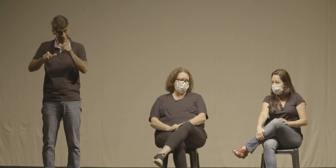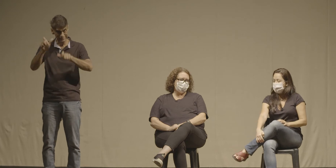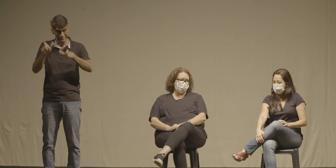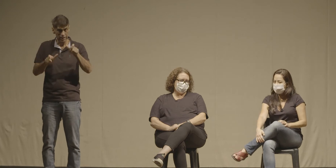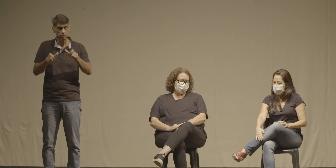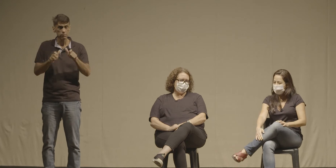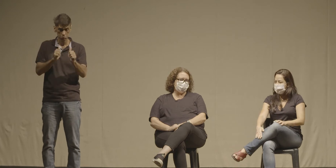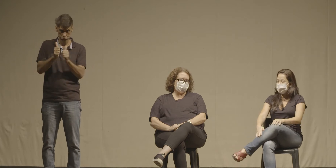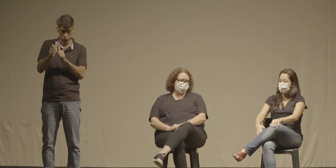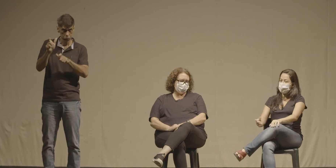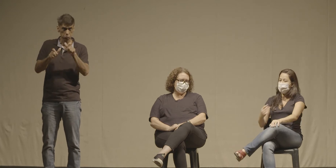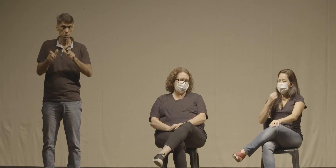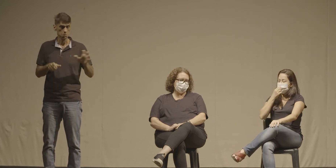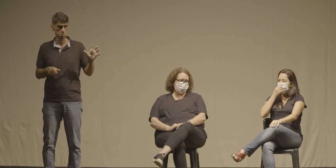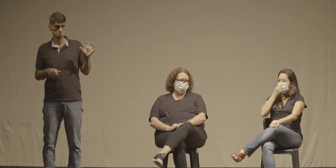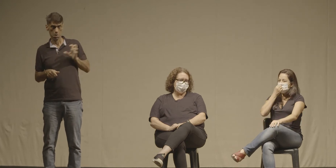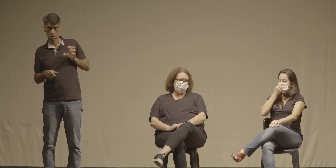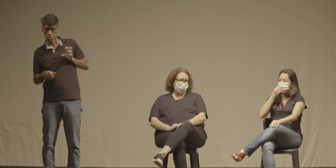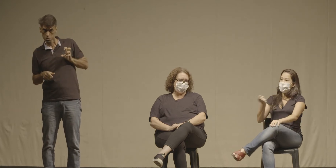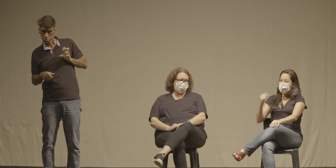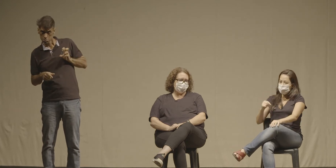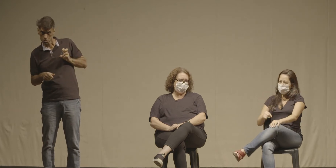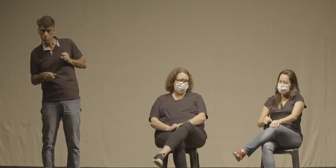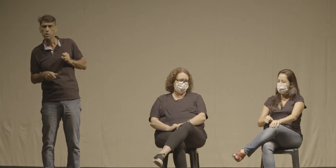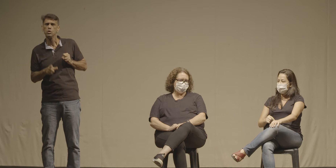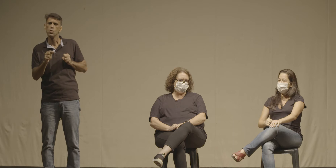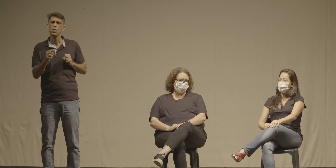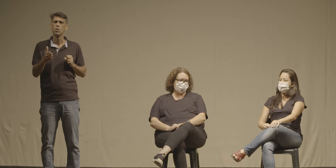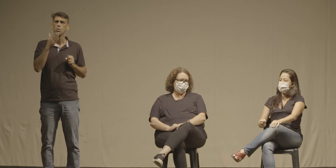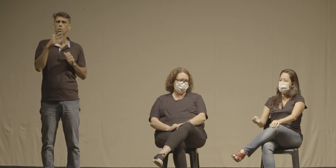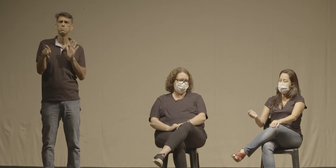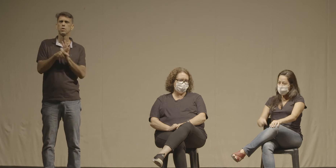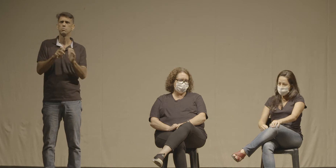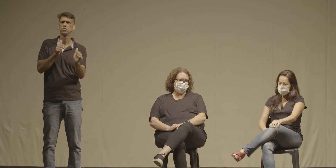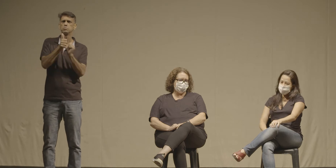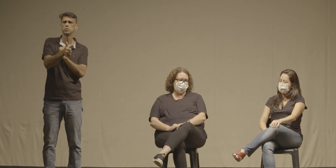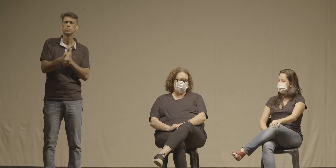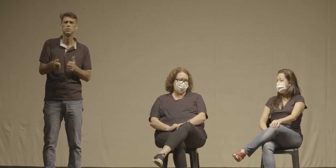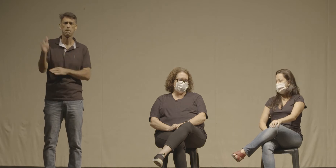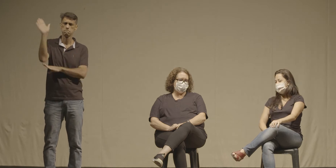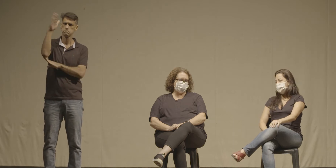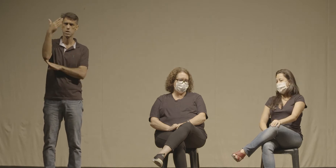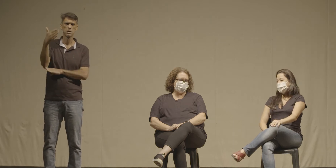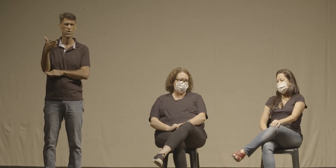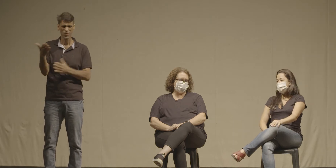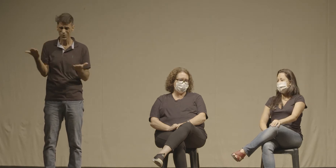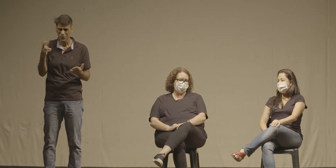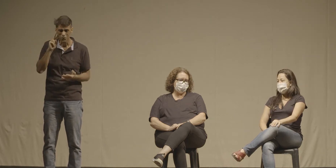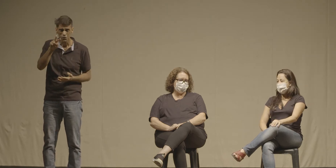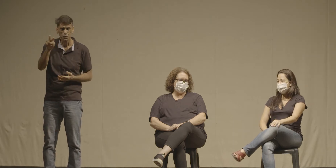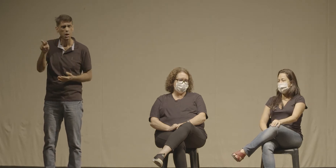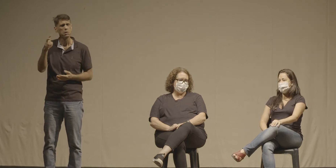em poucos atletas a paixão pelo esporte, a paixão pela bandeira brasileira. A